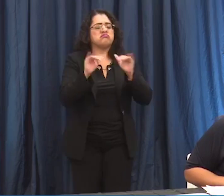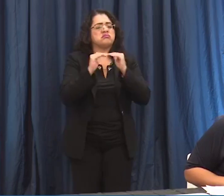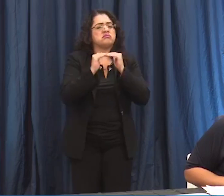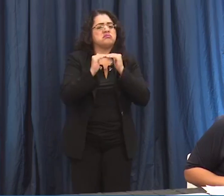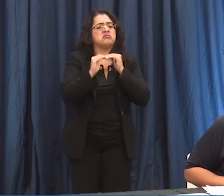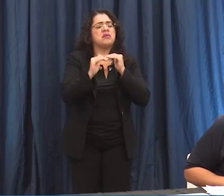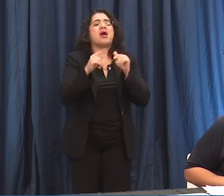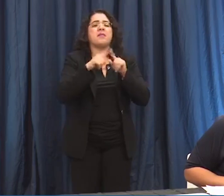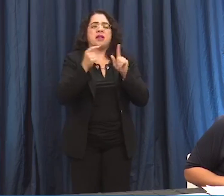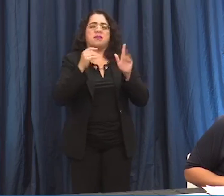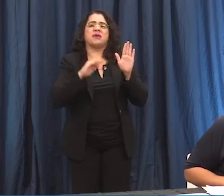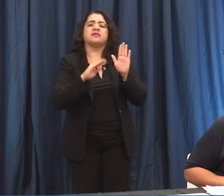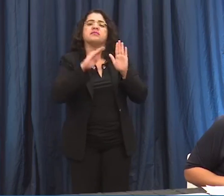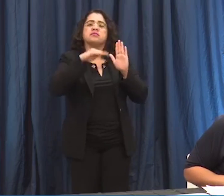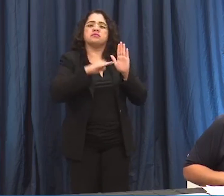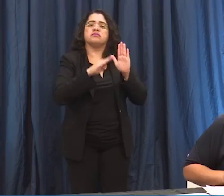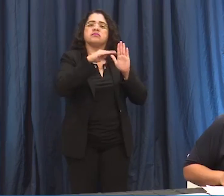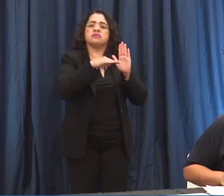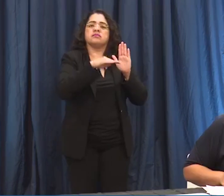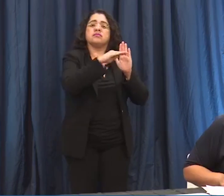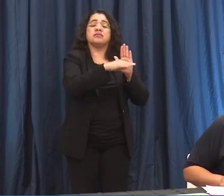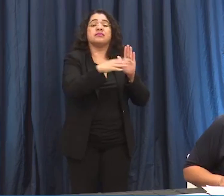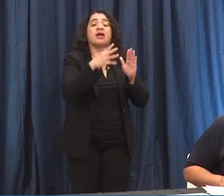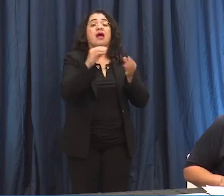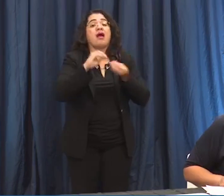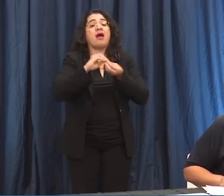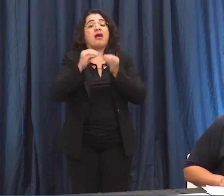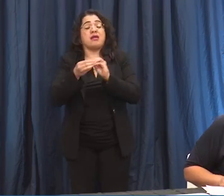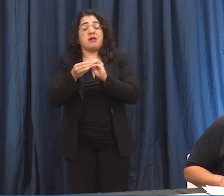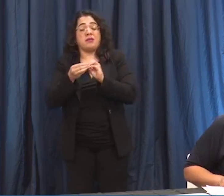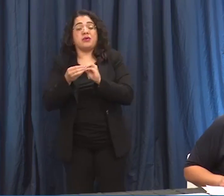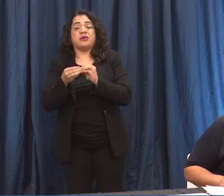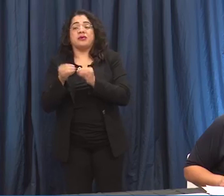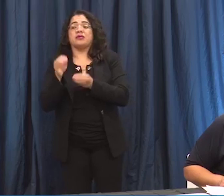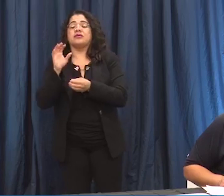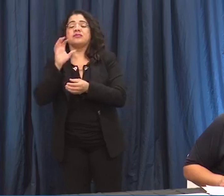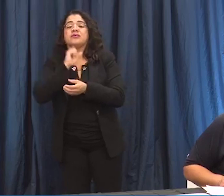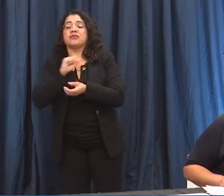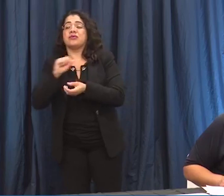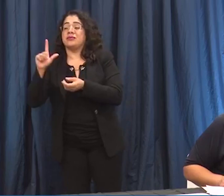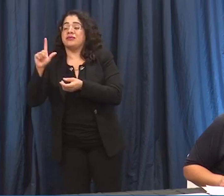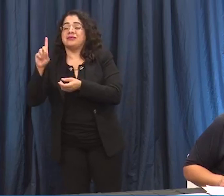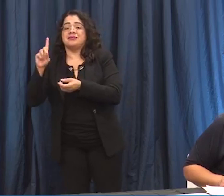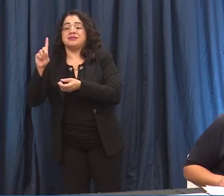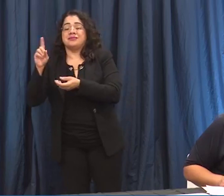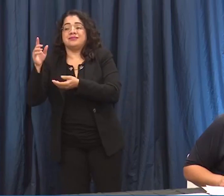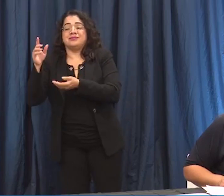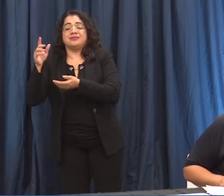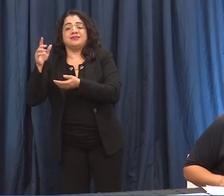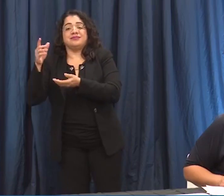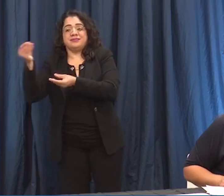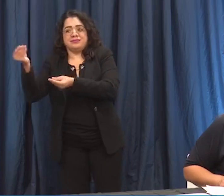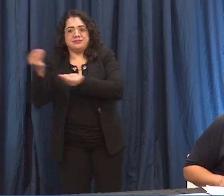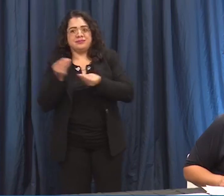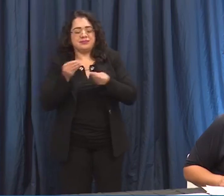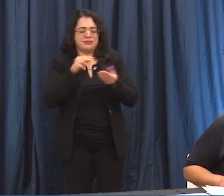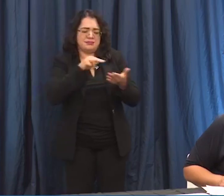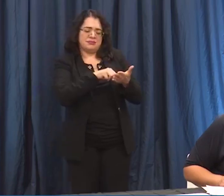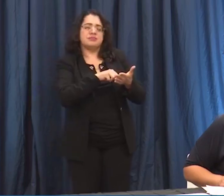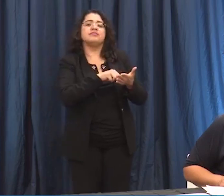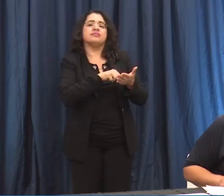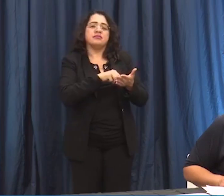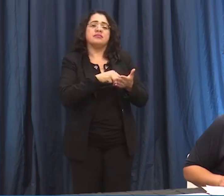de hospitalizaciones. Este número se ha mantenido estable. No hemos visto un gran aumento en